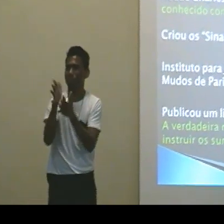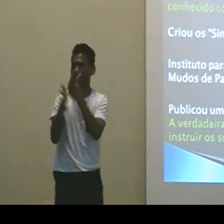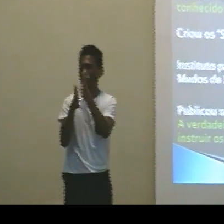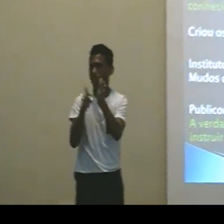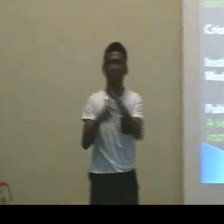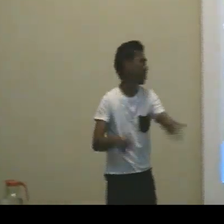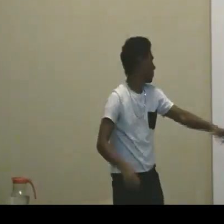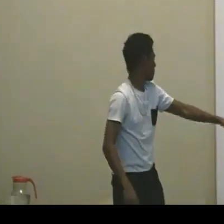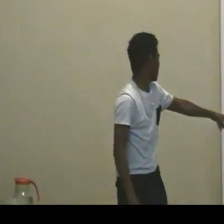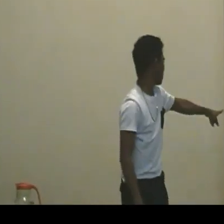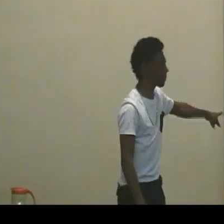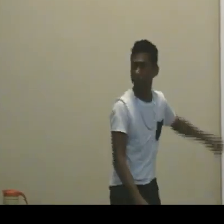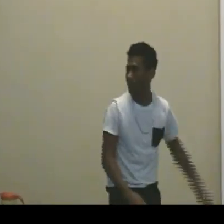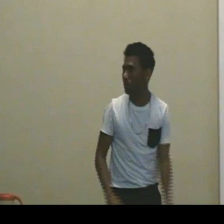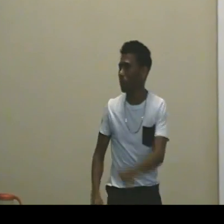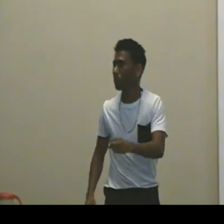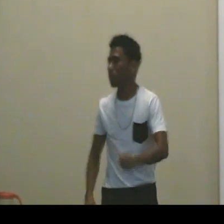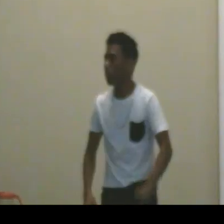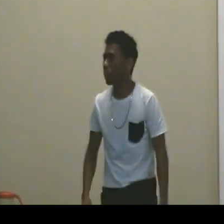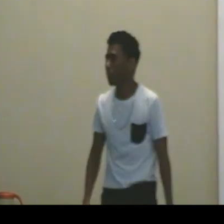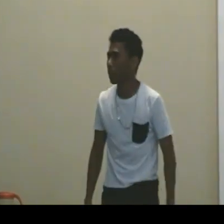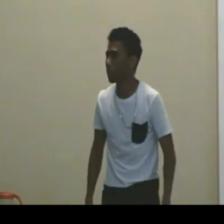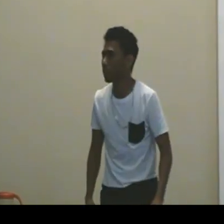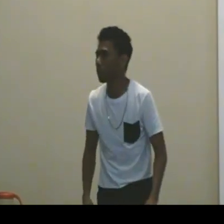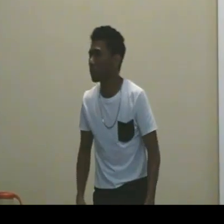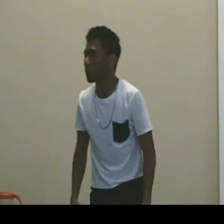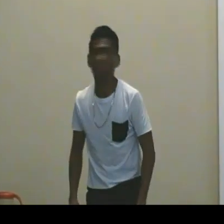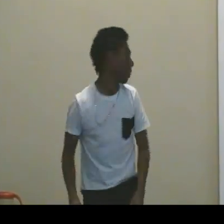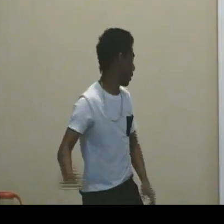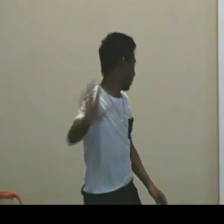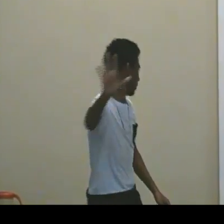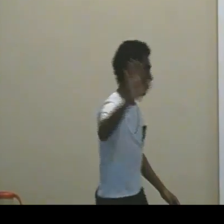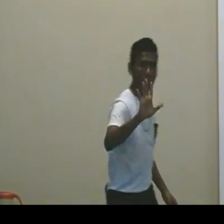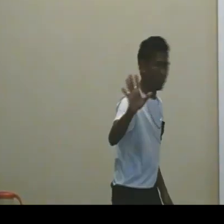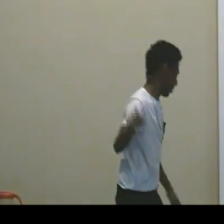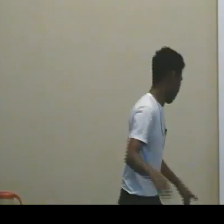possam crer nas línguas de sinais como possibilidade.